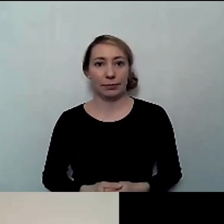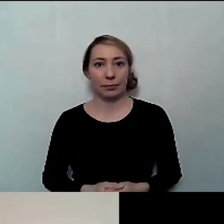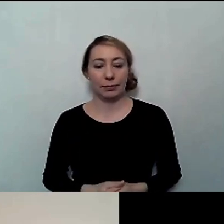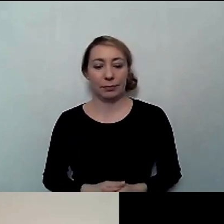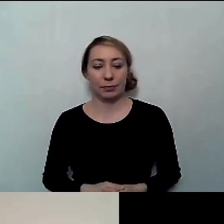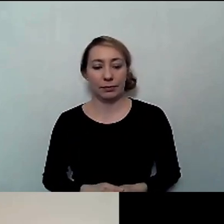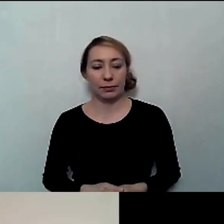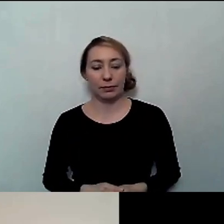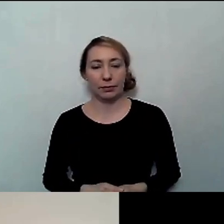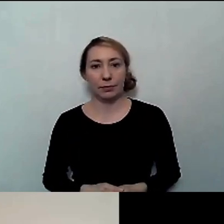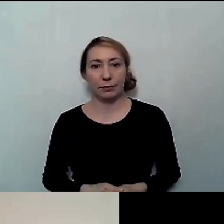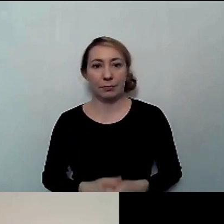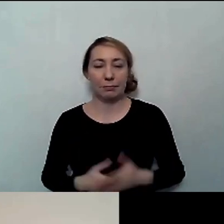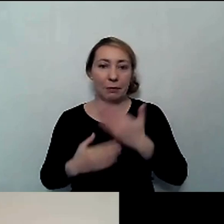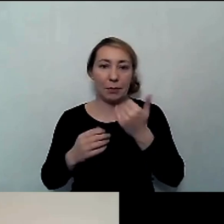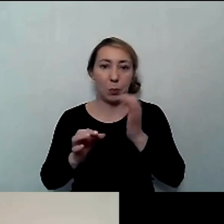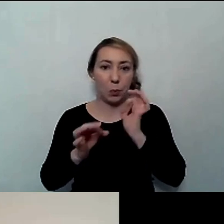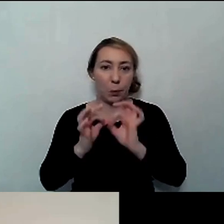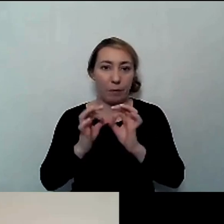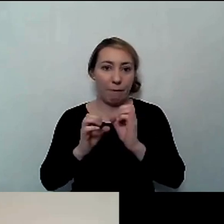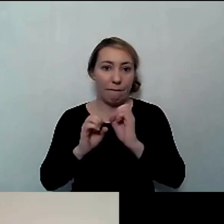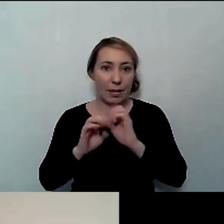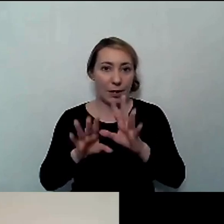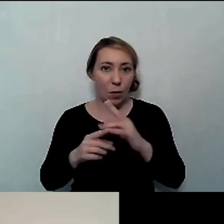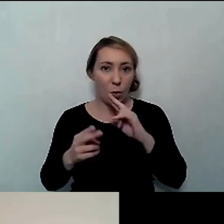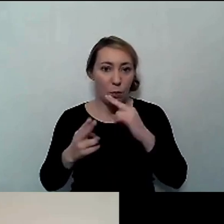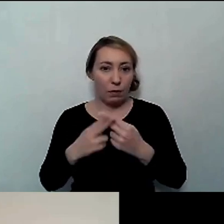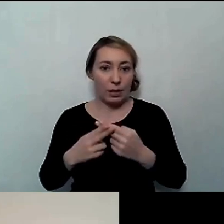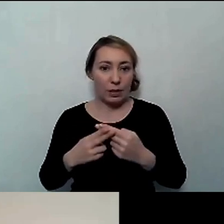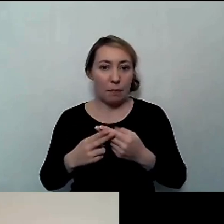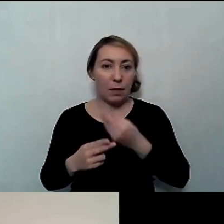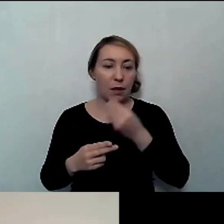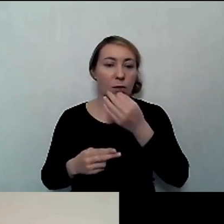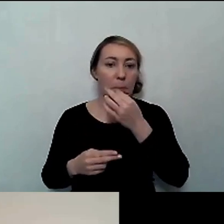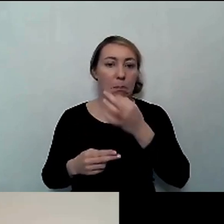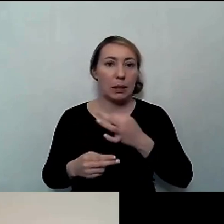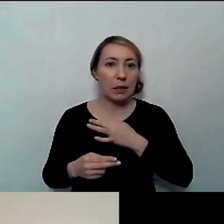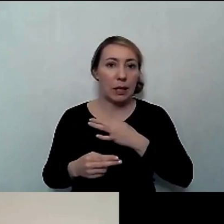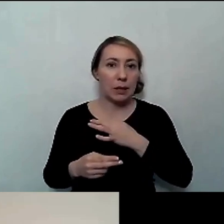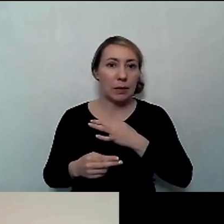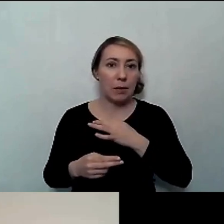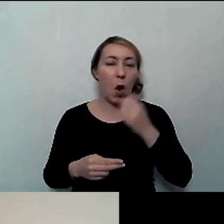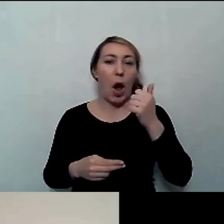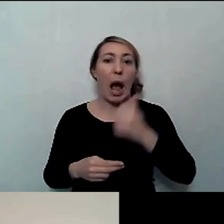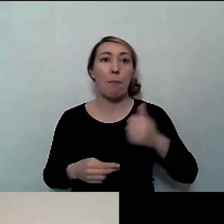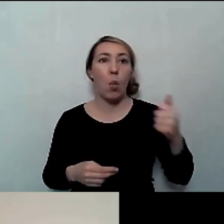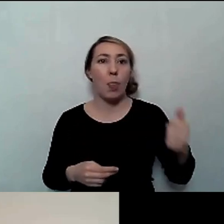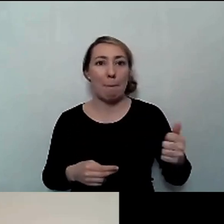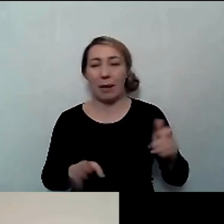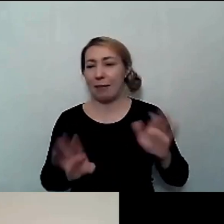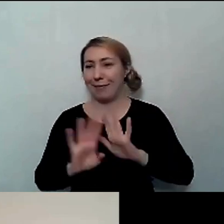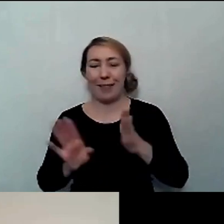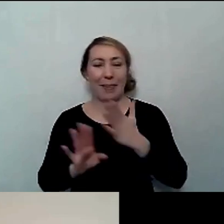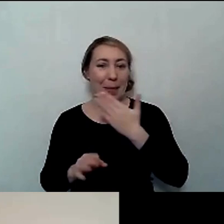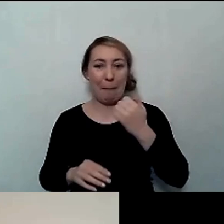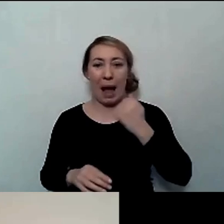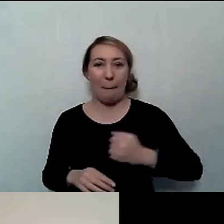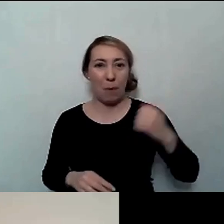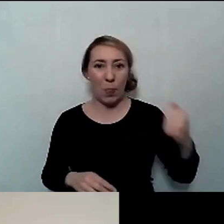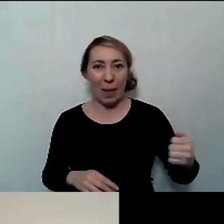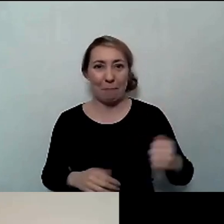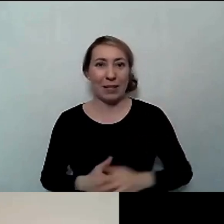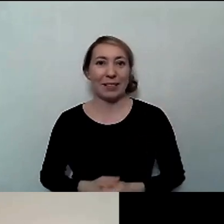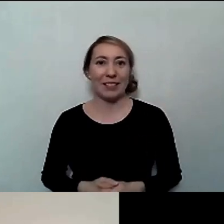wystarczająco wyraźnie tutaj odpowiedziałam. Jeszcze jest pytanie o abonament. Nie ma abonamentu, jeśli